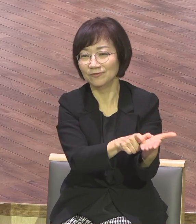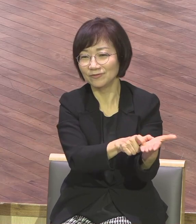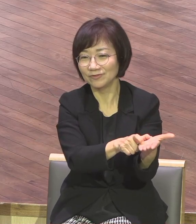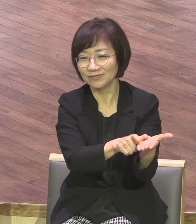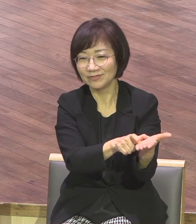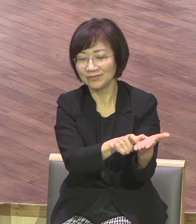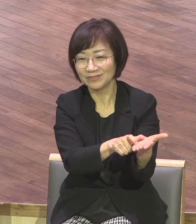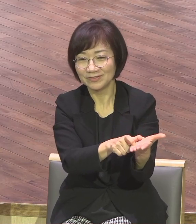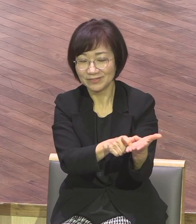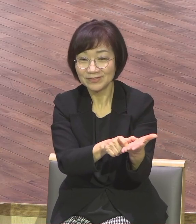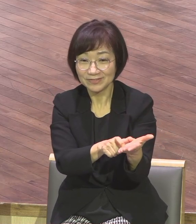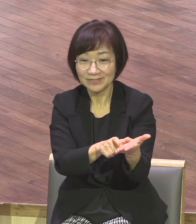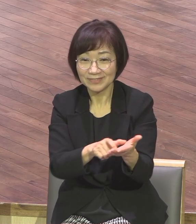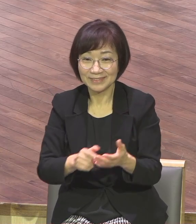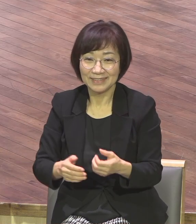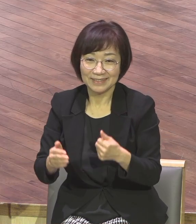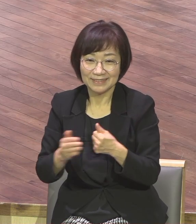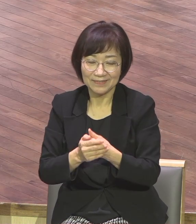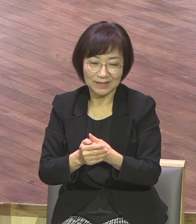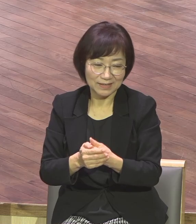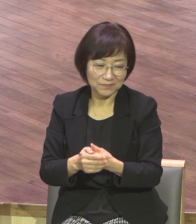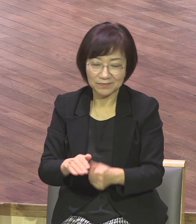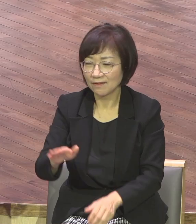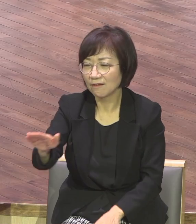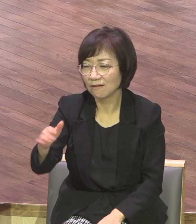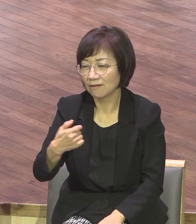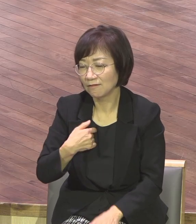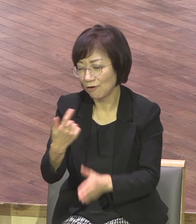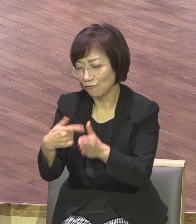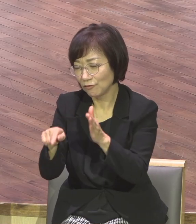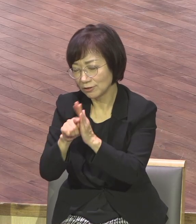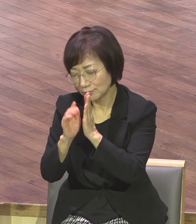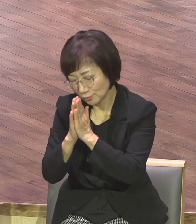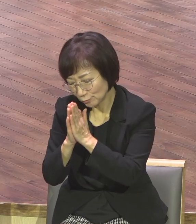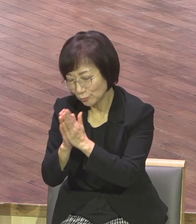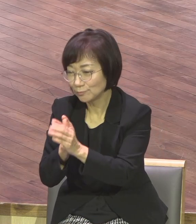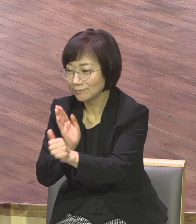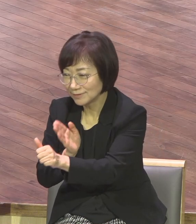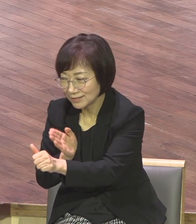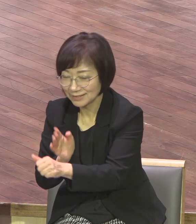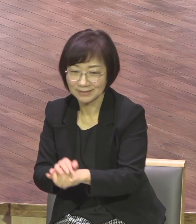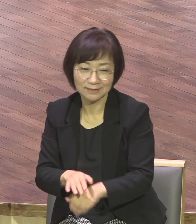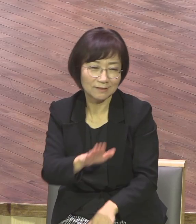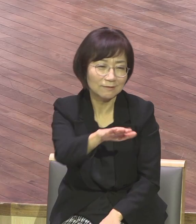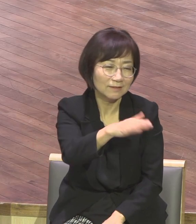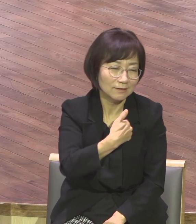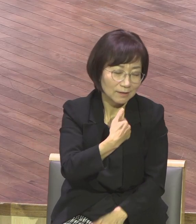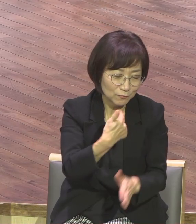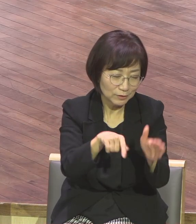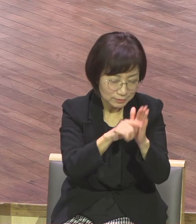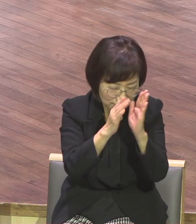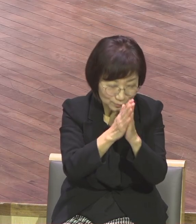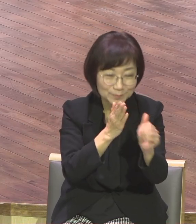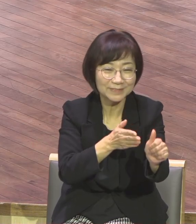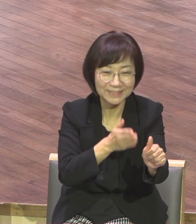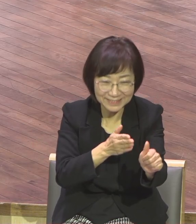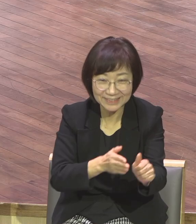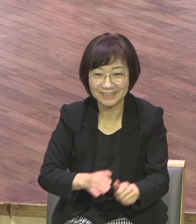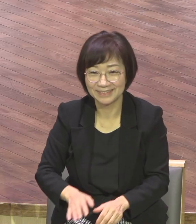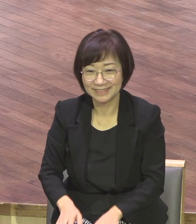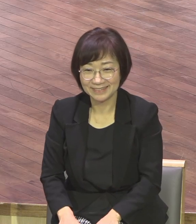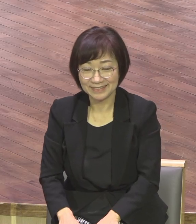사람들은요, 기도 날 위해 기도 좀 해주세요. 선물 줍니다. 날 좀 기도해 주세요. 옛날에 제가 신학교 다닐